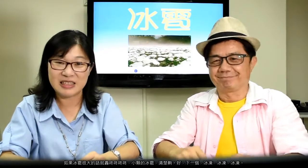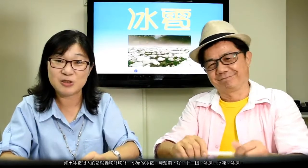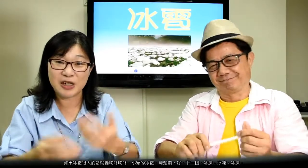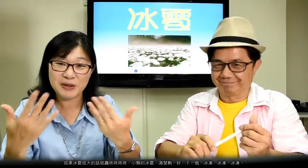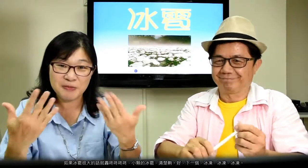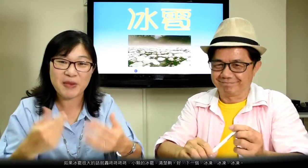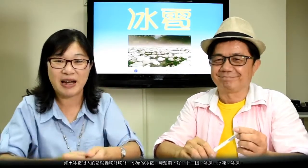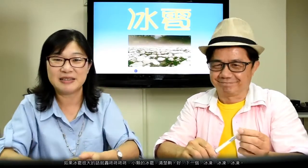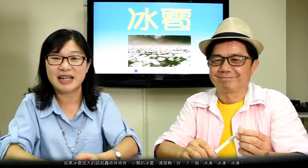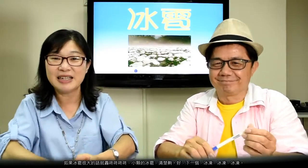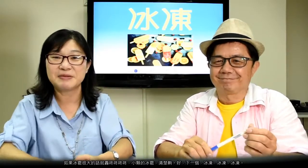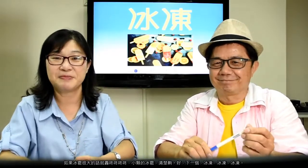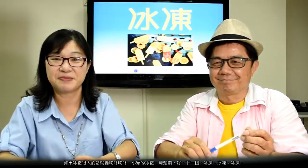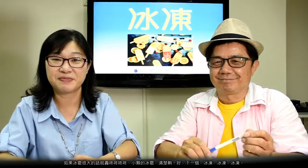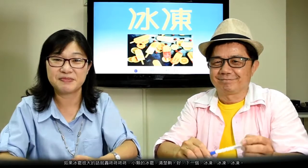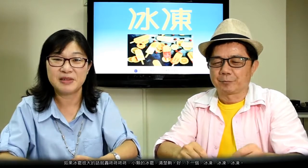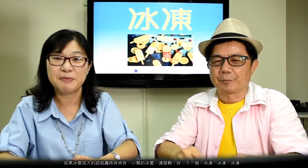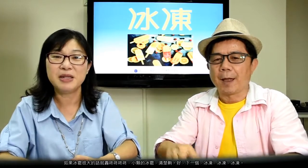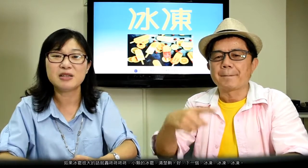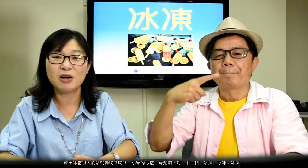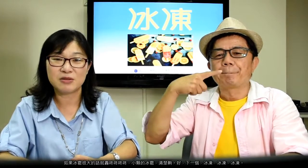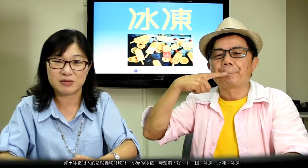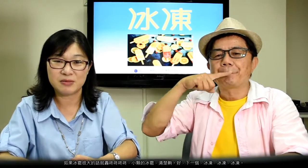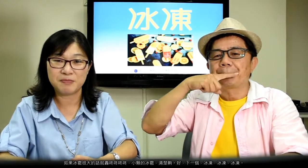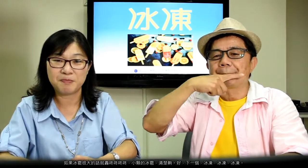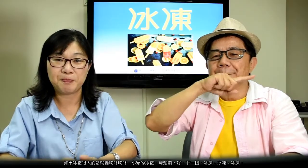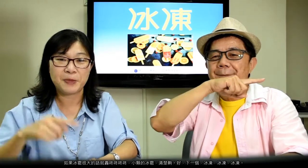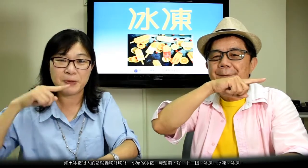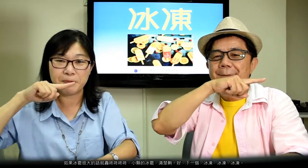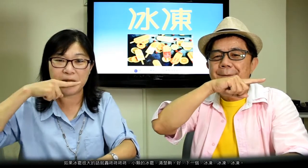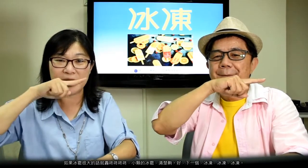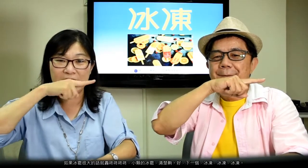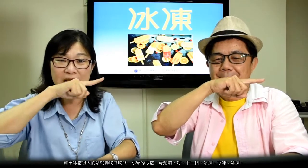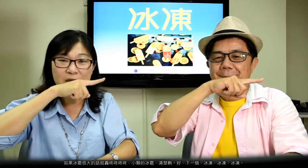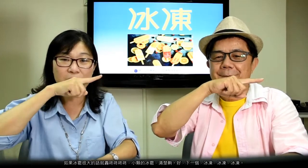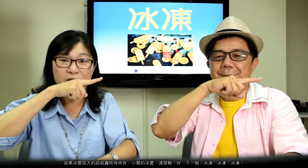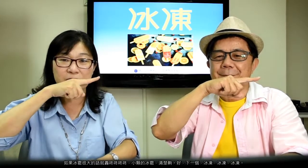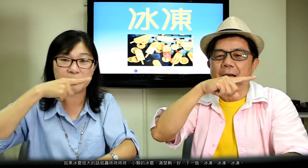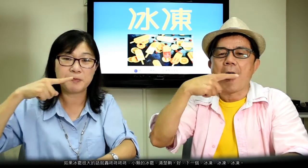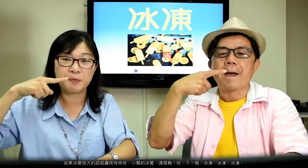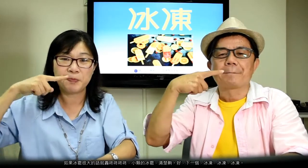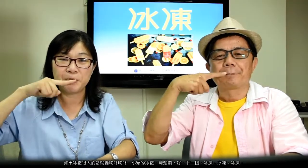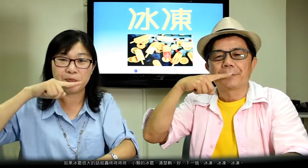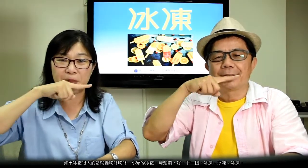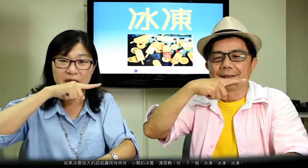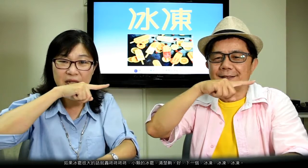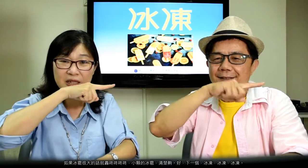清楚哦，好，下一个，冰冻，冰冻，冰